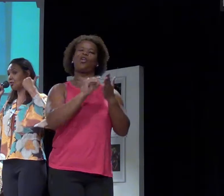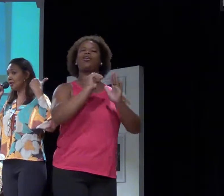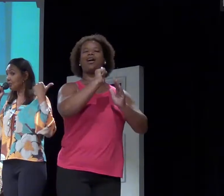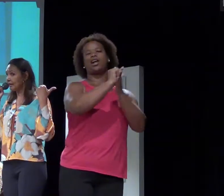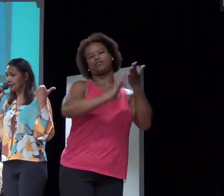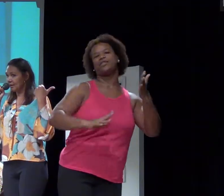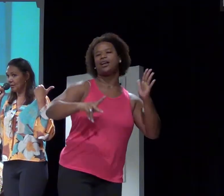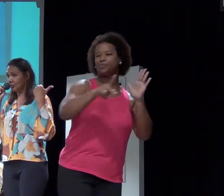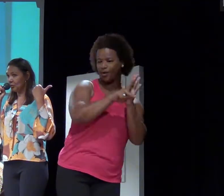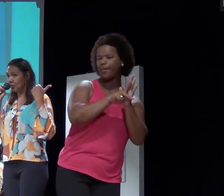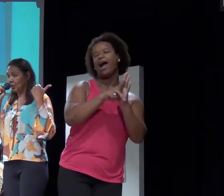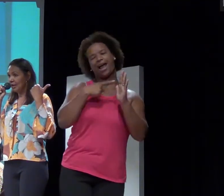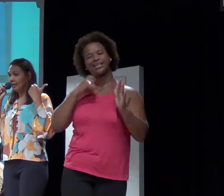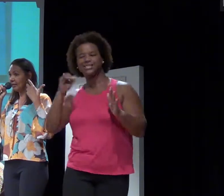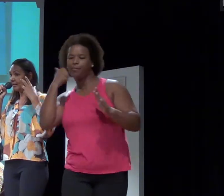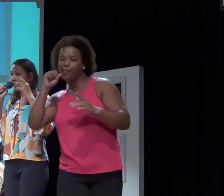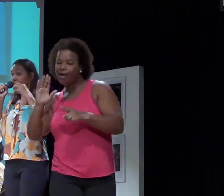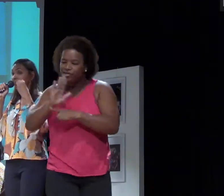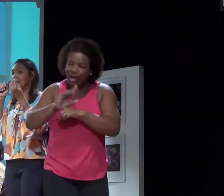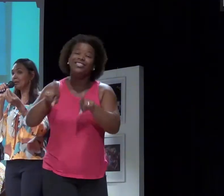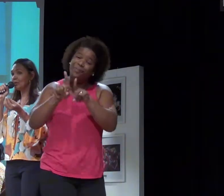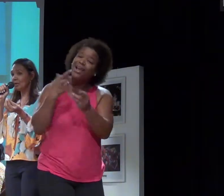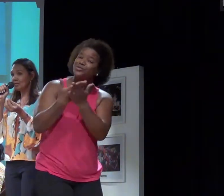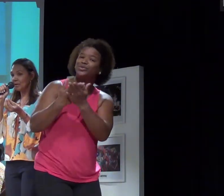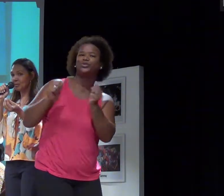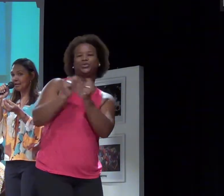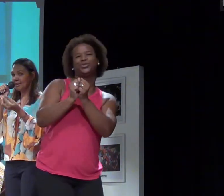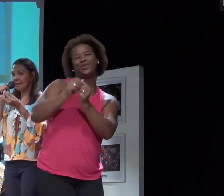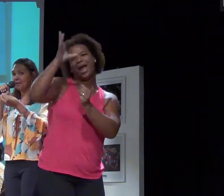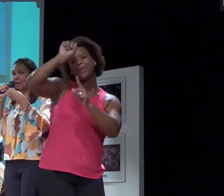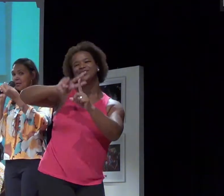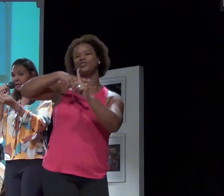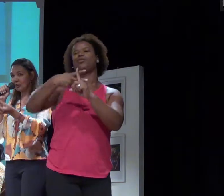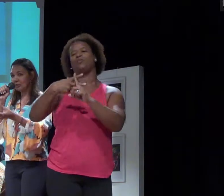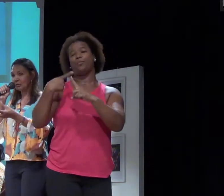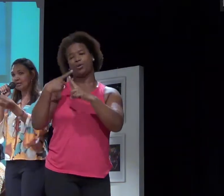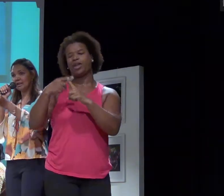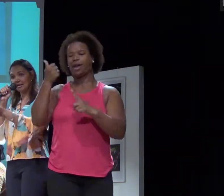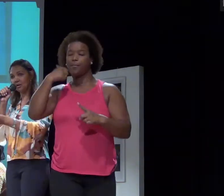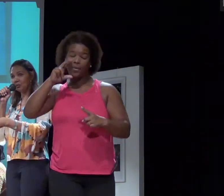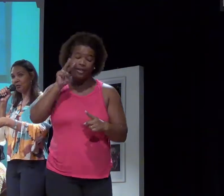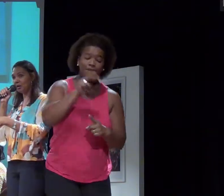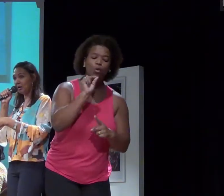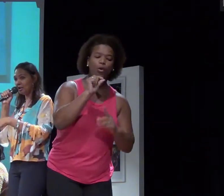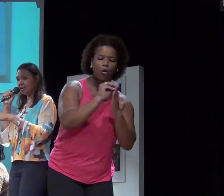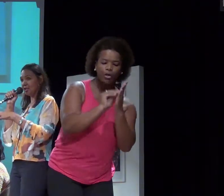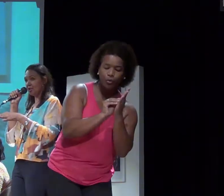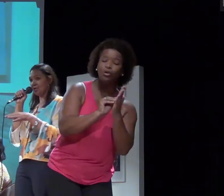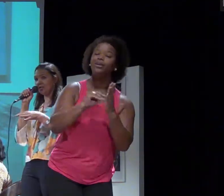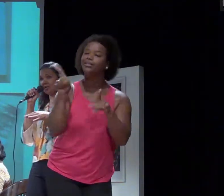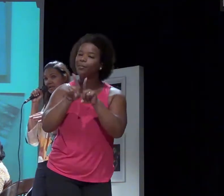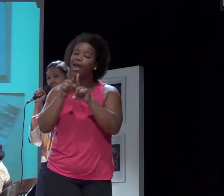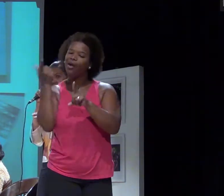está estudando porque ela está fazendo o curso. Então, ela está aprendendo duas vezes, porque ela está vendo aquele conteúdo e está ensinando o filho. É uma